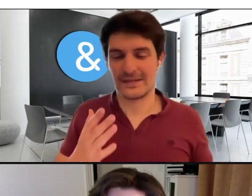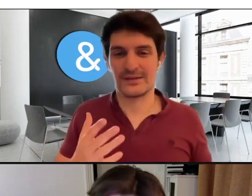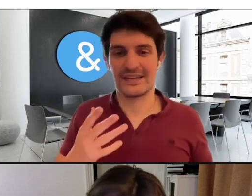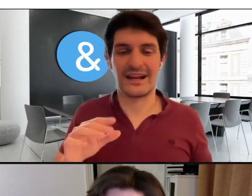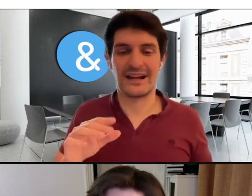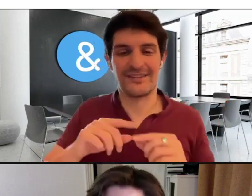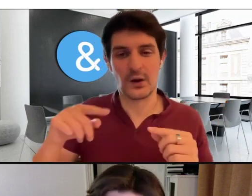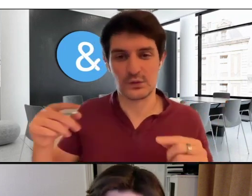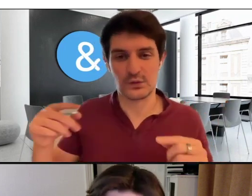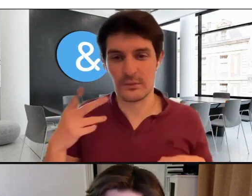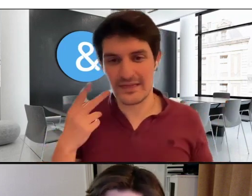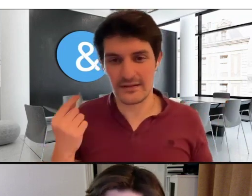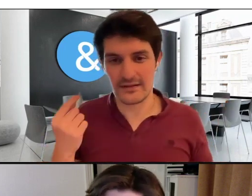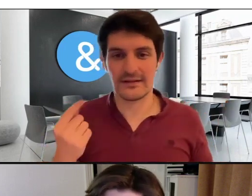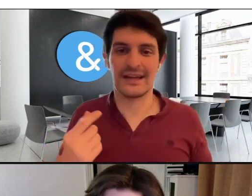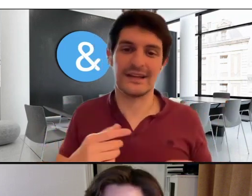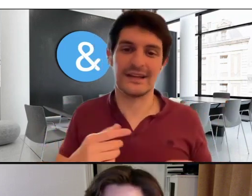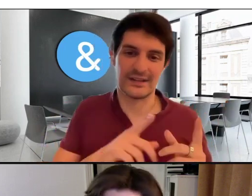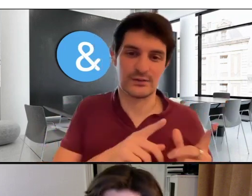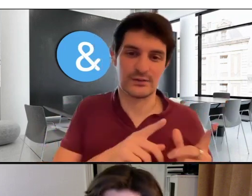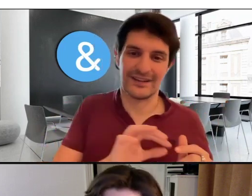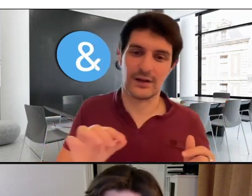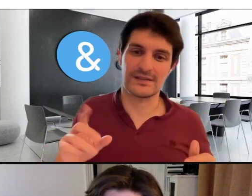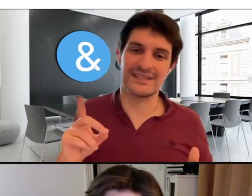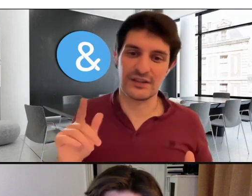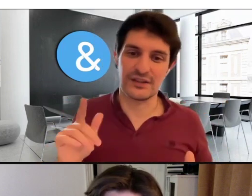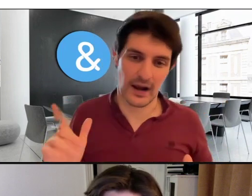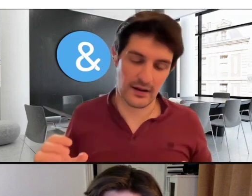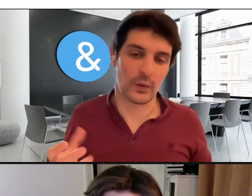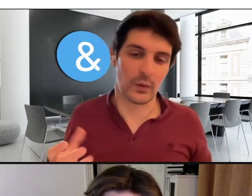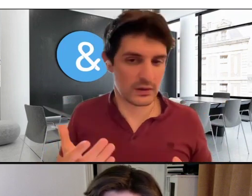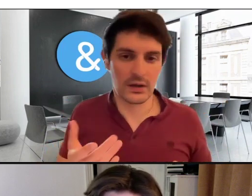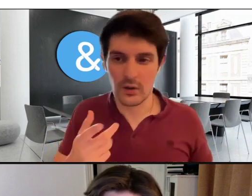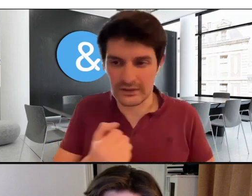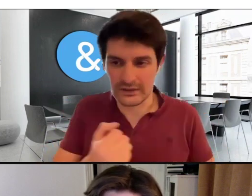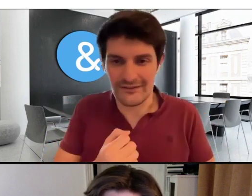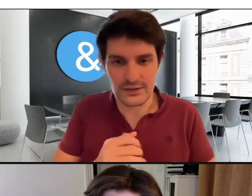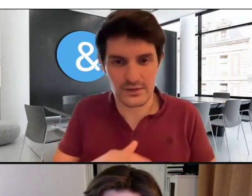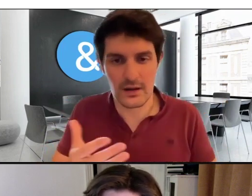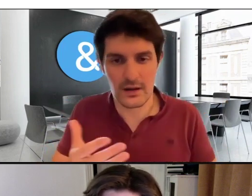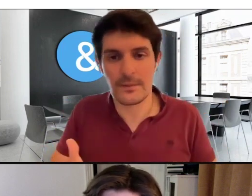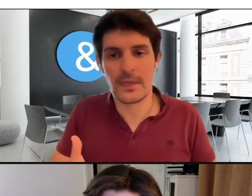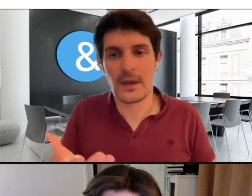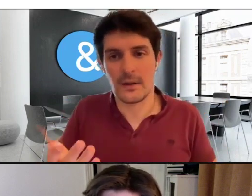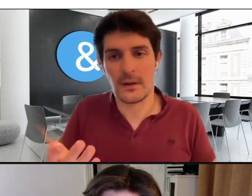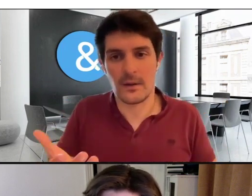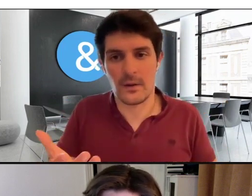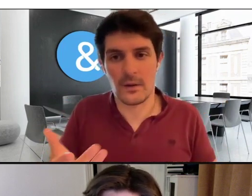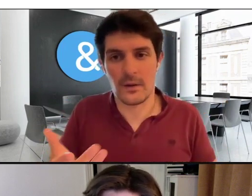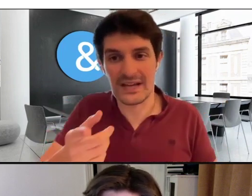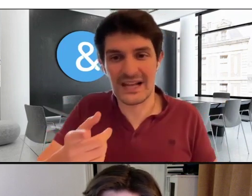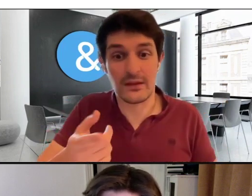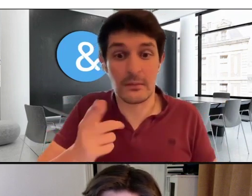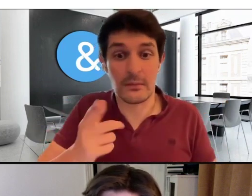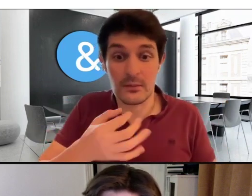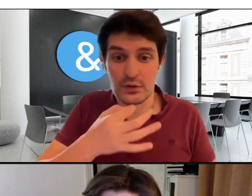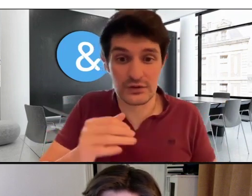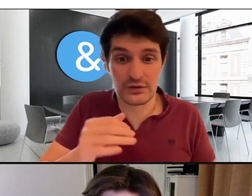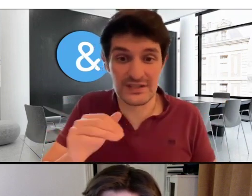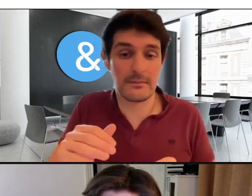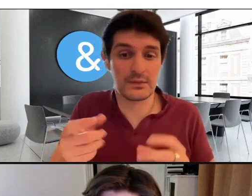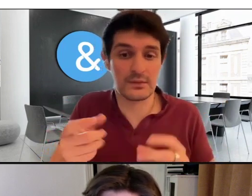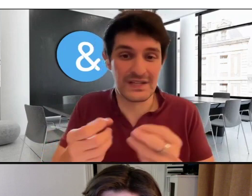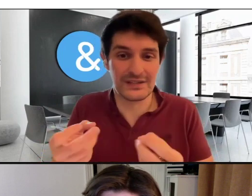la fréquence humaine versus la fréquence digitale. Donc, on travaille sur ça. Et là, normalement, ce que je dis même,